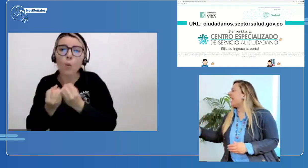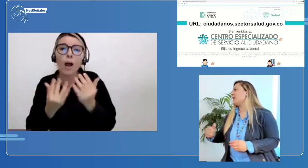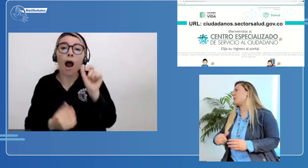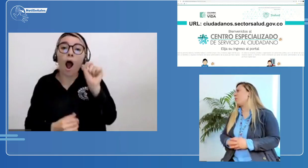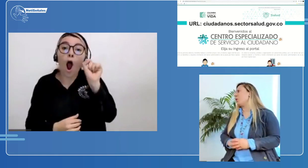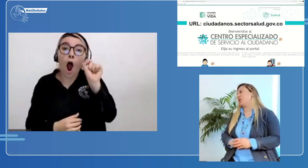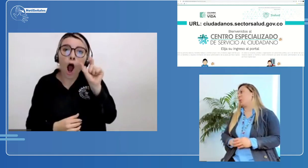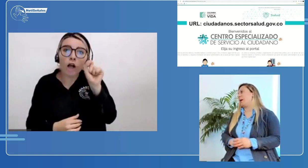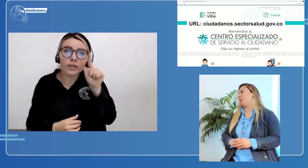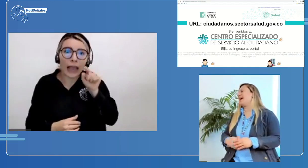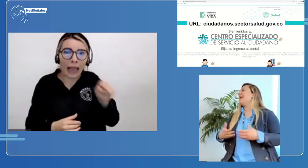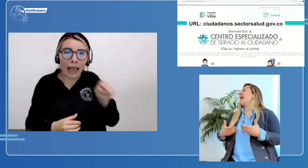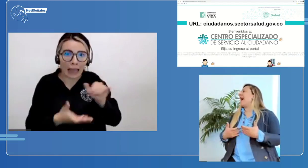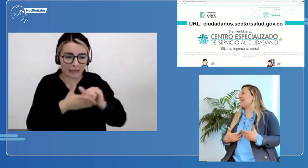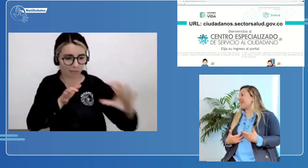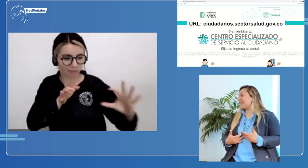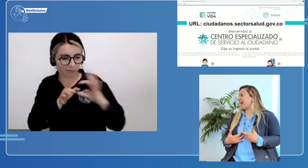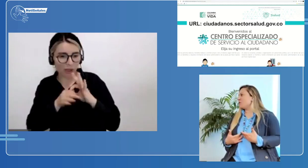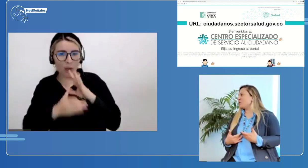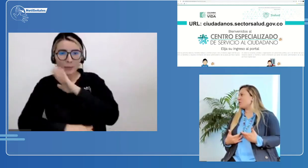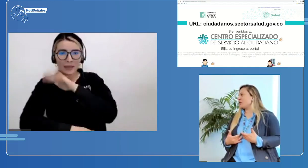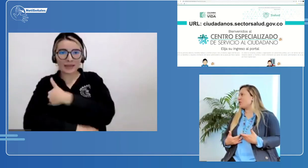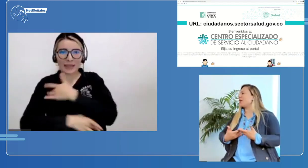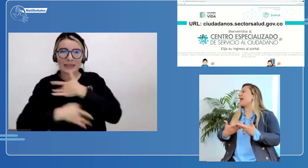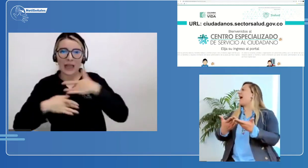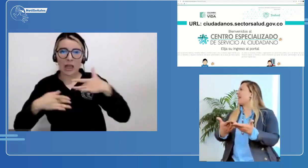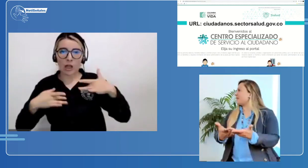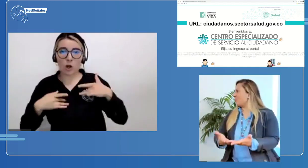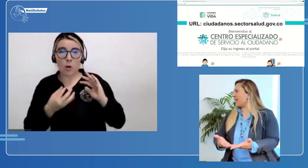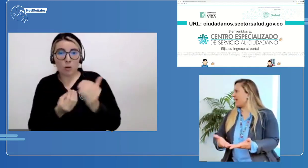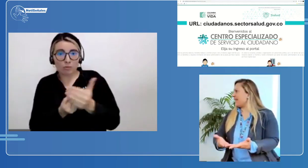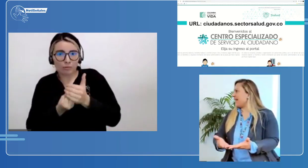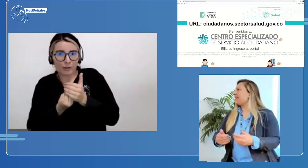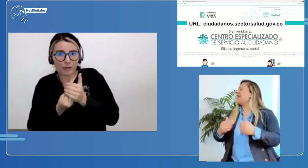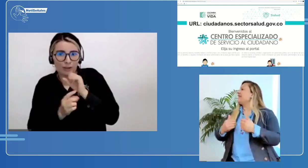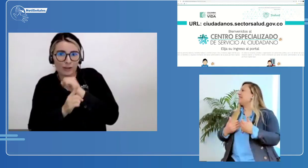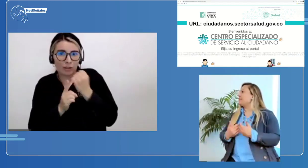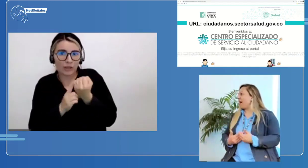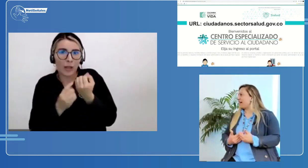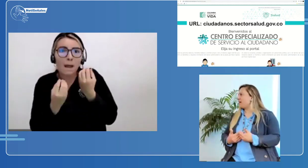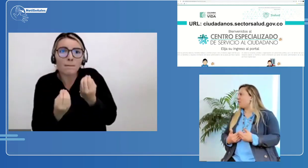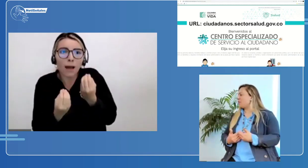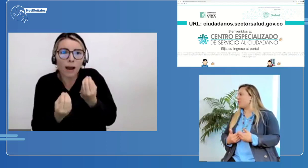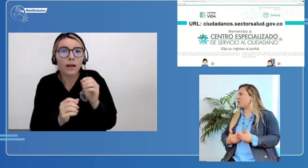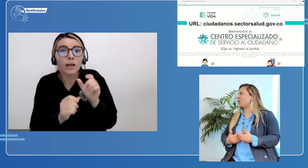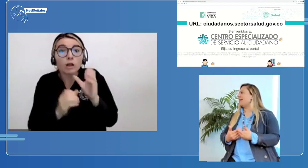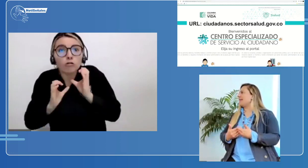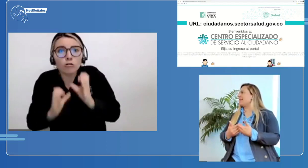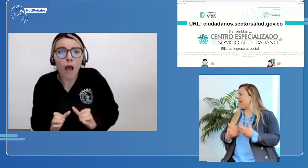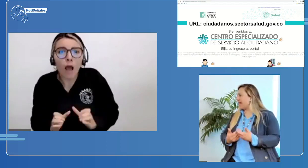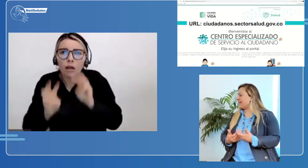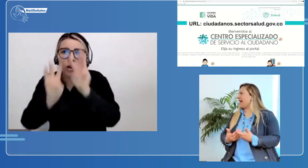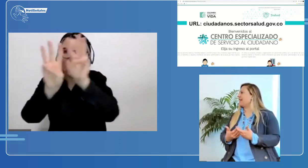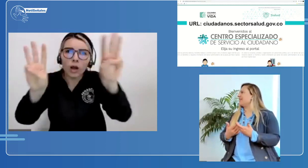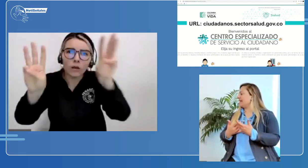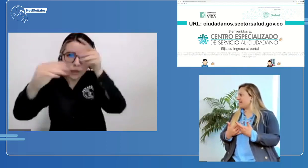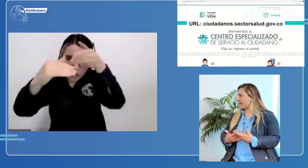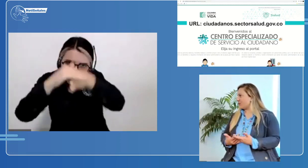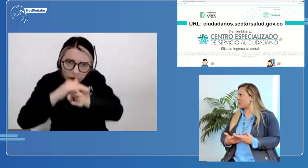ese propósito, Paula, acercar a nuestro sector a la ciudadanía, llevar la información técnica del sector